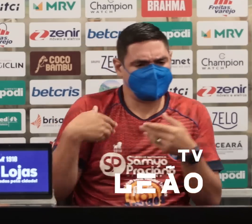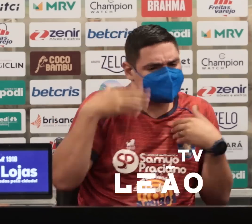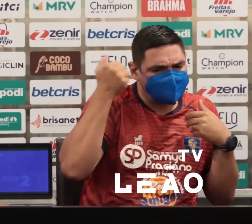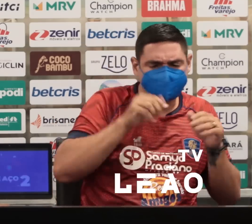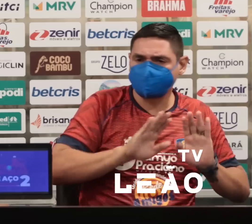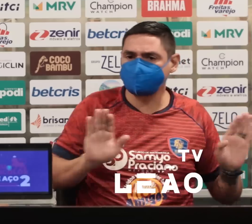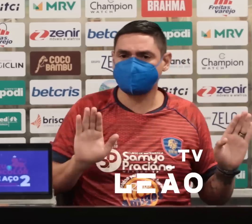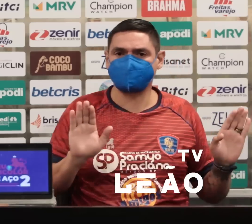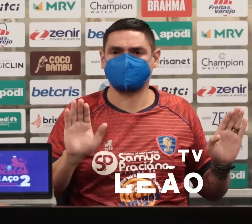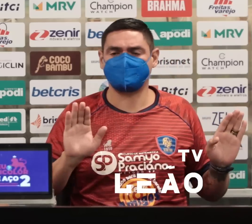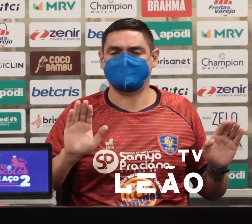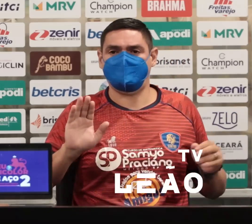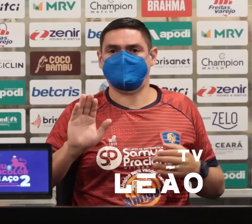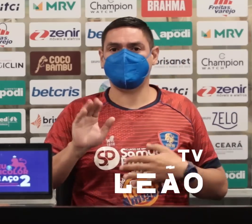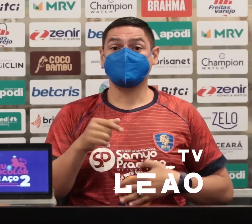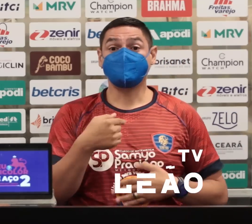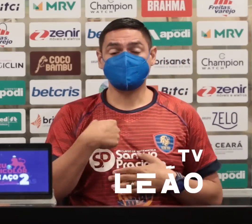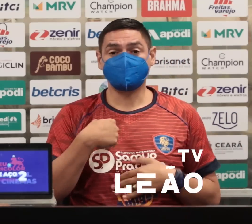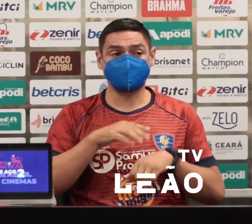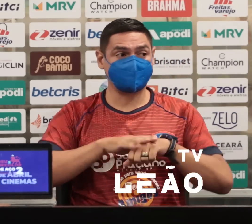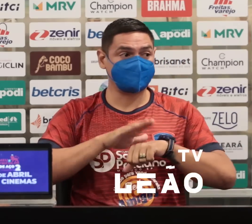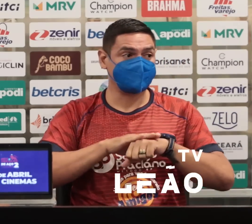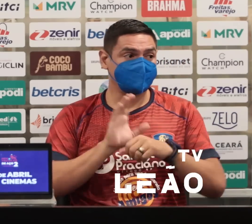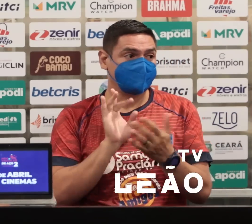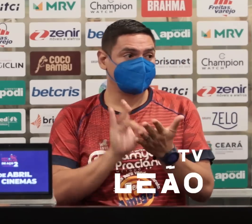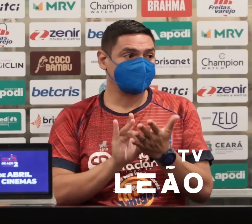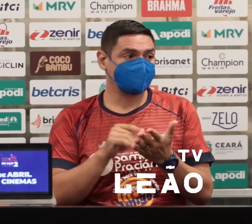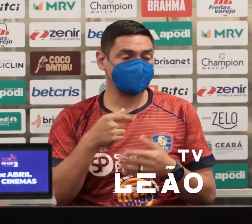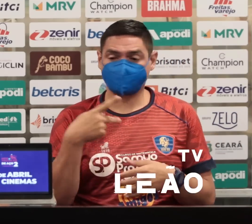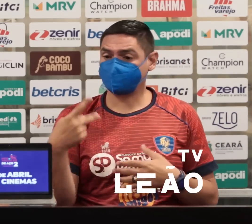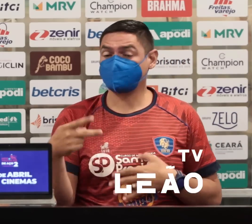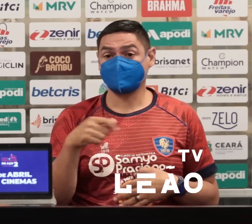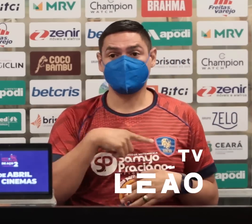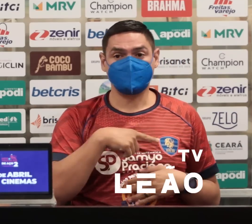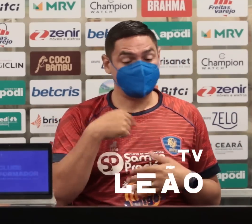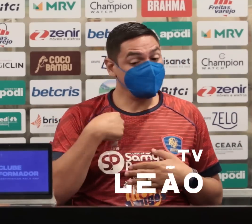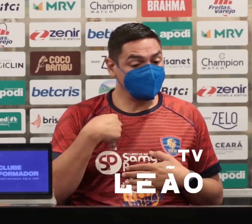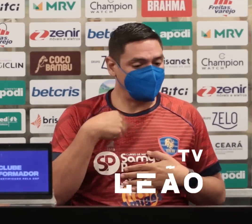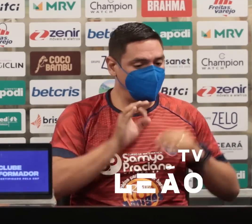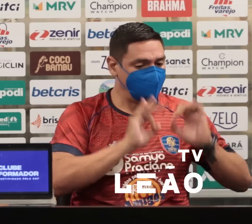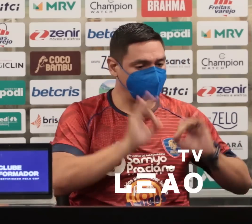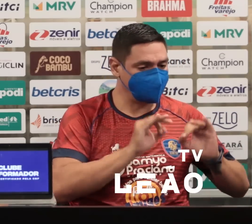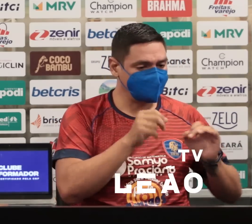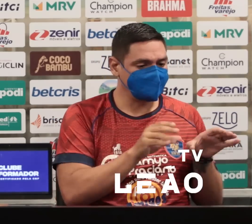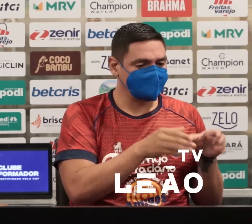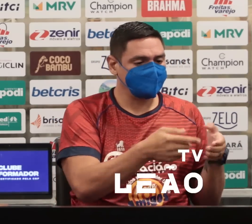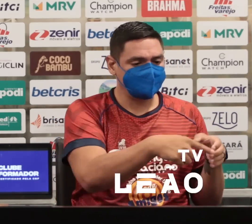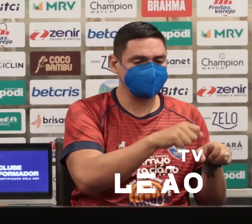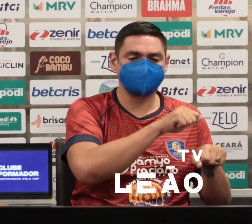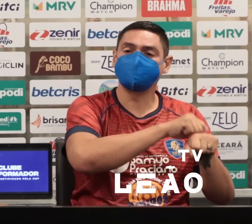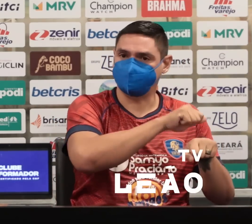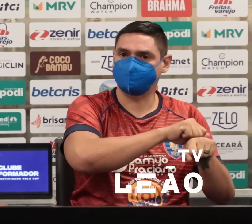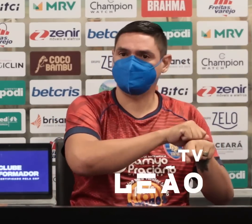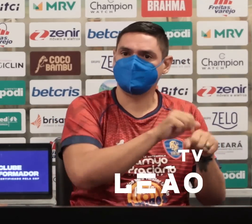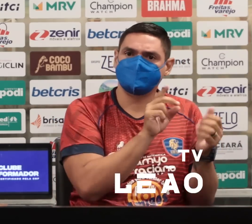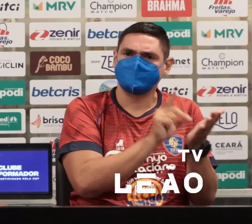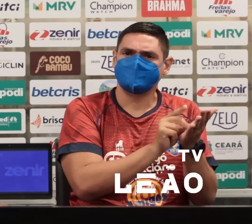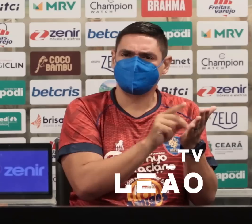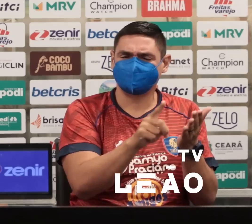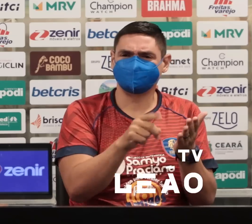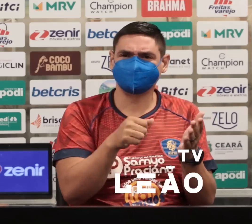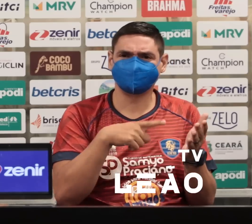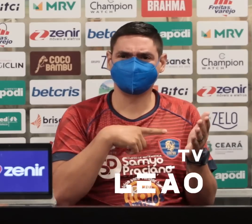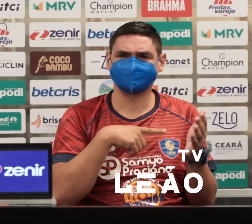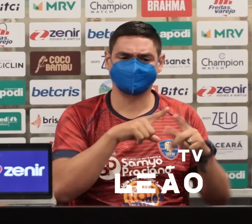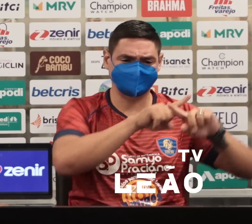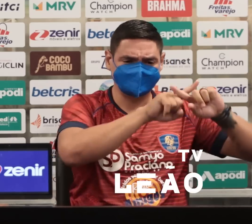¿Sí? Eu conozco o planejamento nosso, um calendário muito apretado,